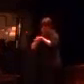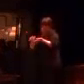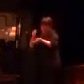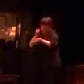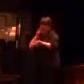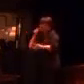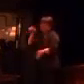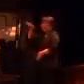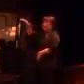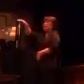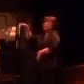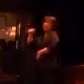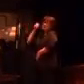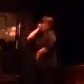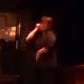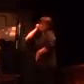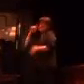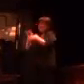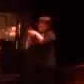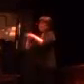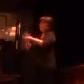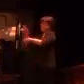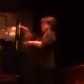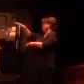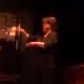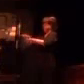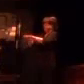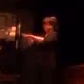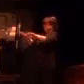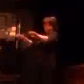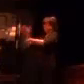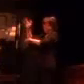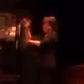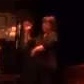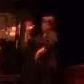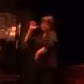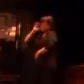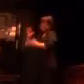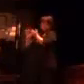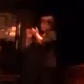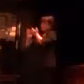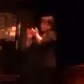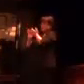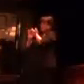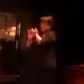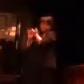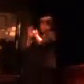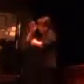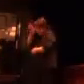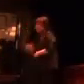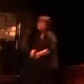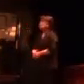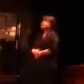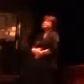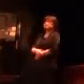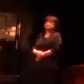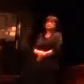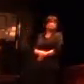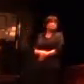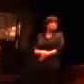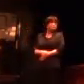この際正式にお話を伺いまして、この後進めたいと思います。